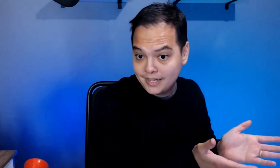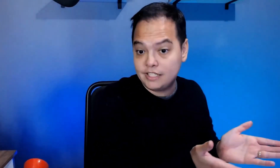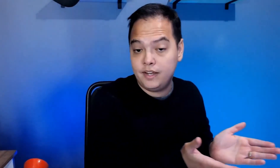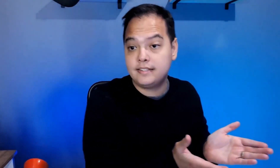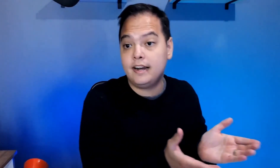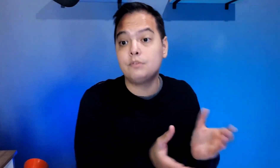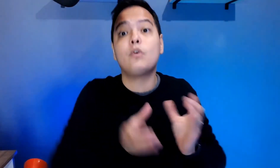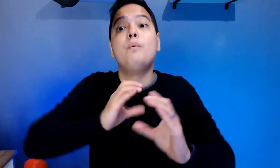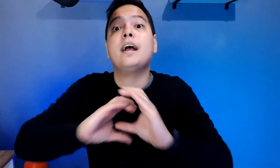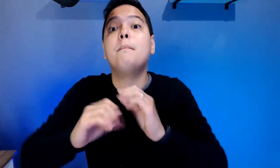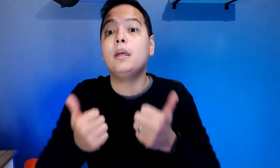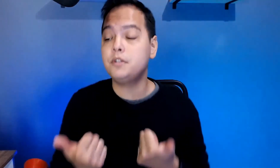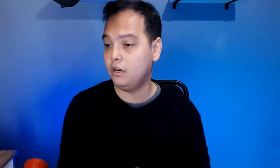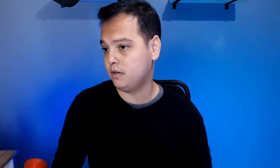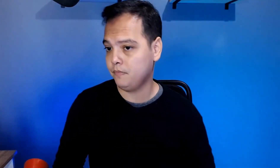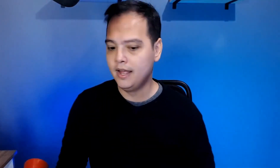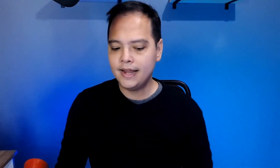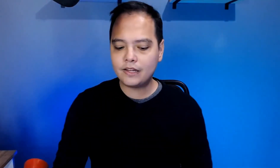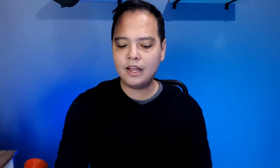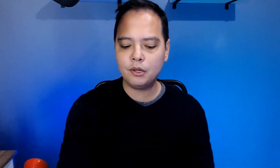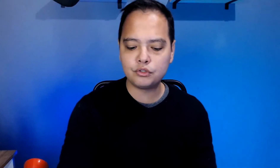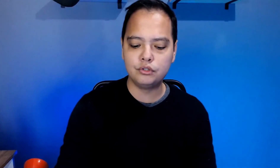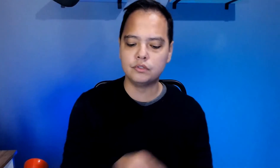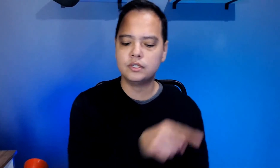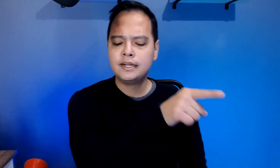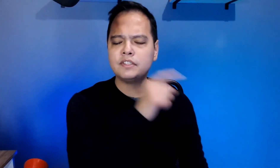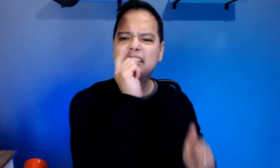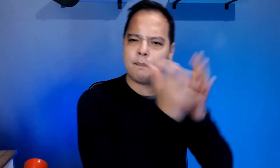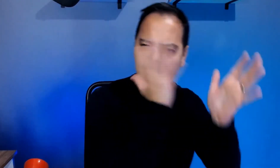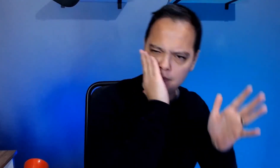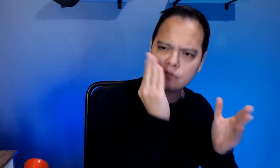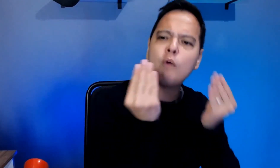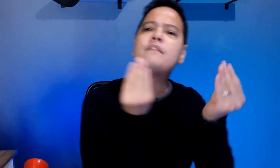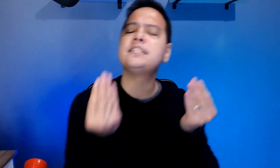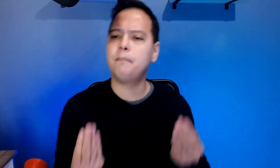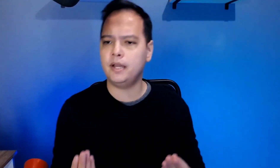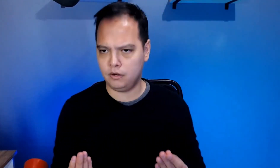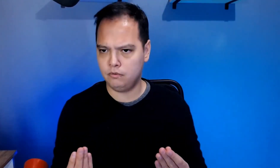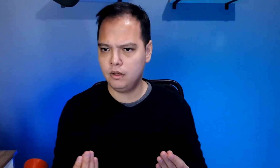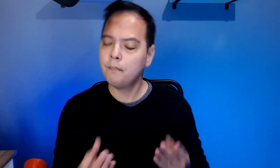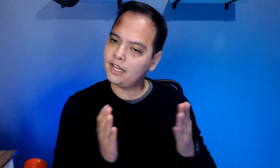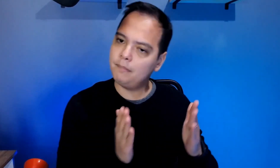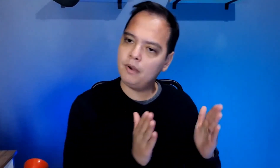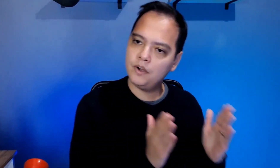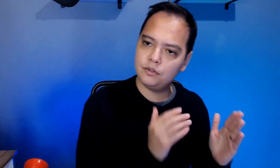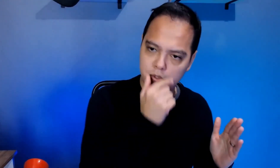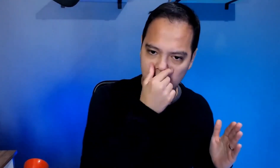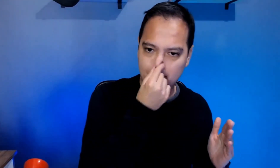vezes ela não se comunica bem no idioma. Então, lembra do surdo? Você sabe Libras? Como que você aprendeu? Porque também uma coisa é o surdo que aprende